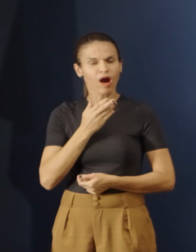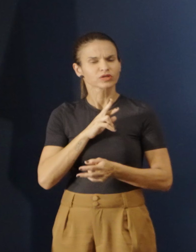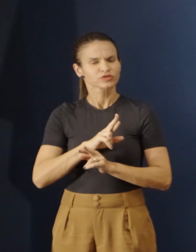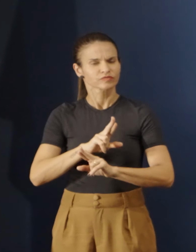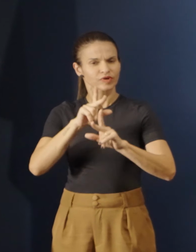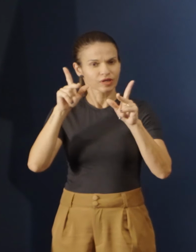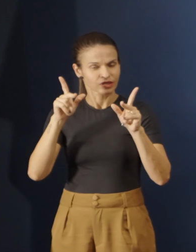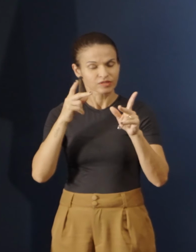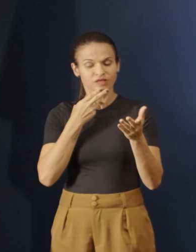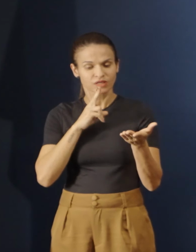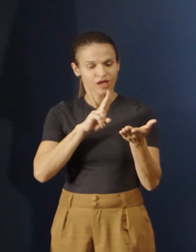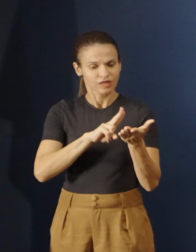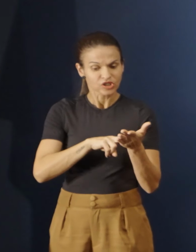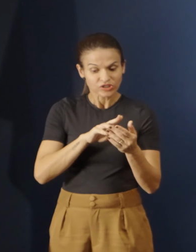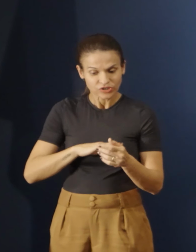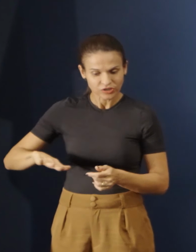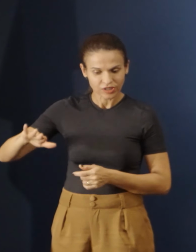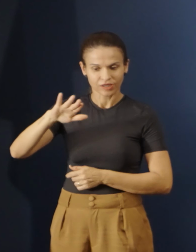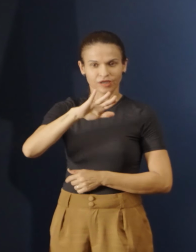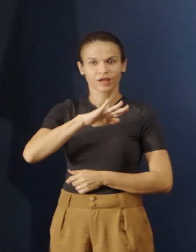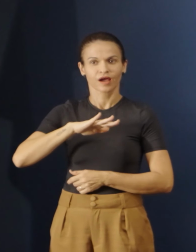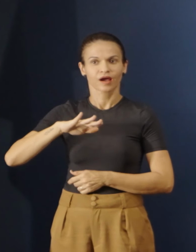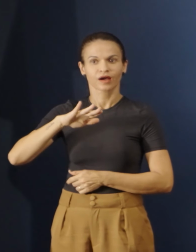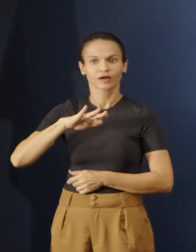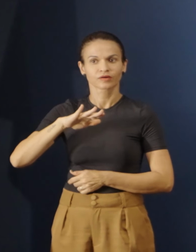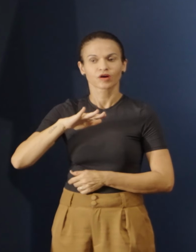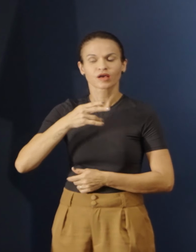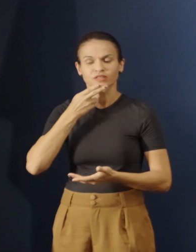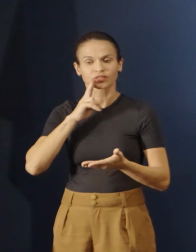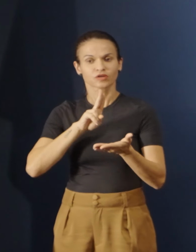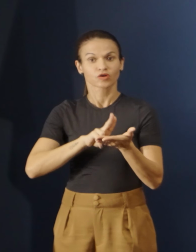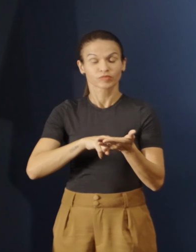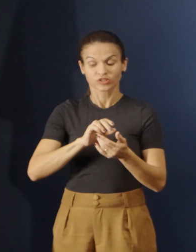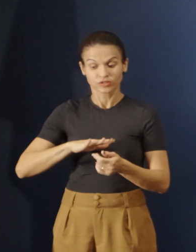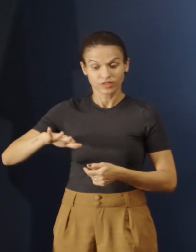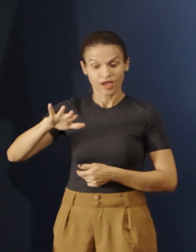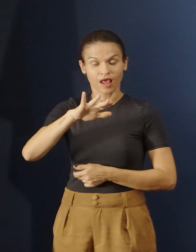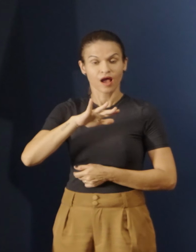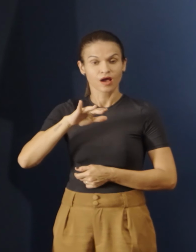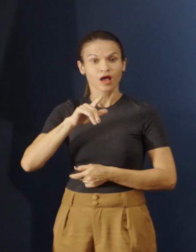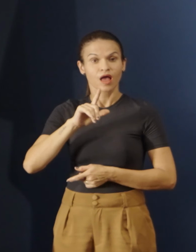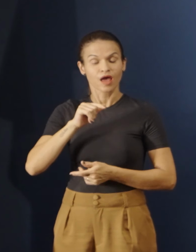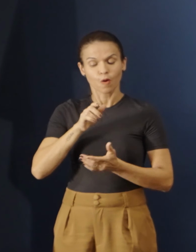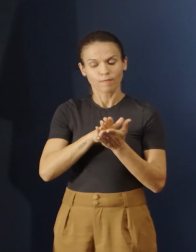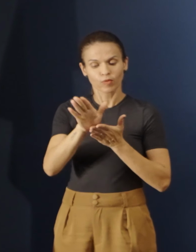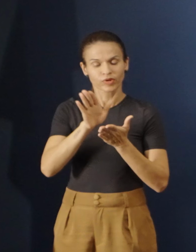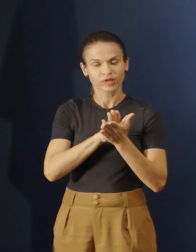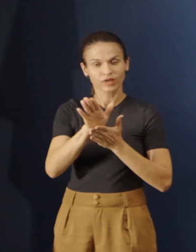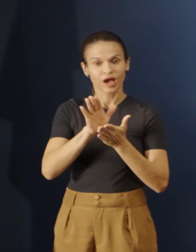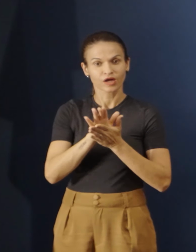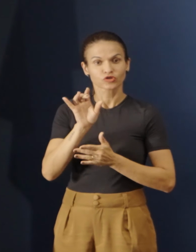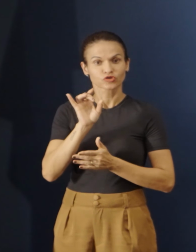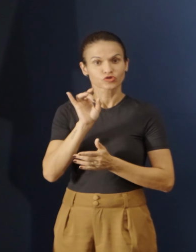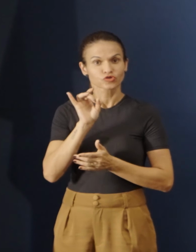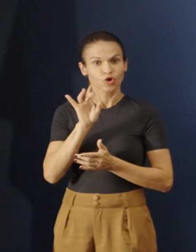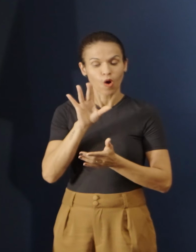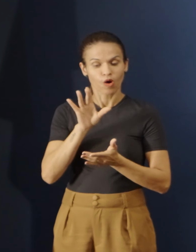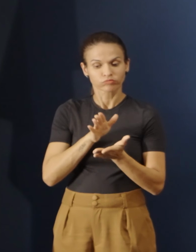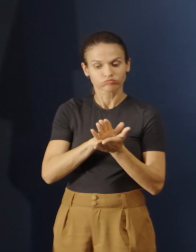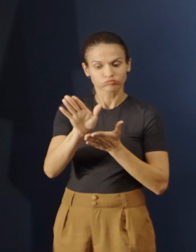diferença? Essas cartas em geral, essas correspondências em geral, elas eram publicadas apenas se